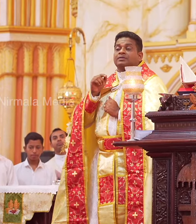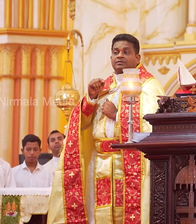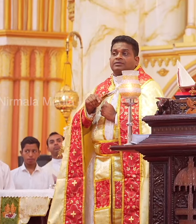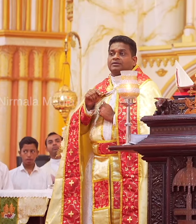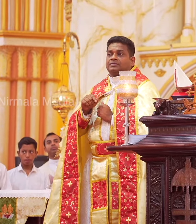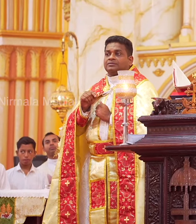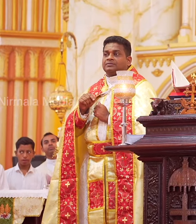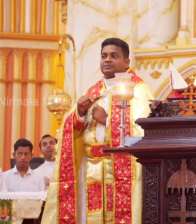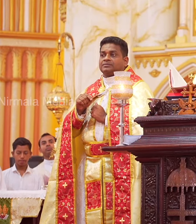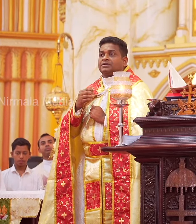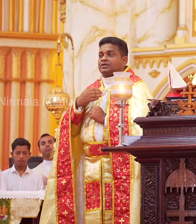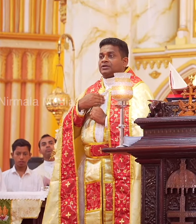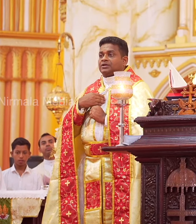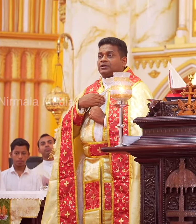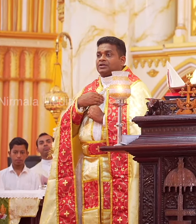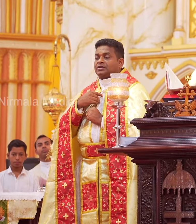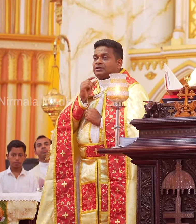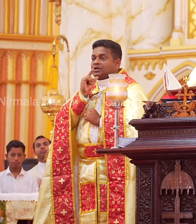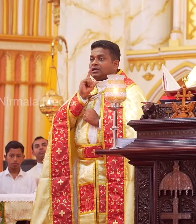ഇതാണ് എൻ്റെ കൽപ്പന.